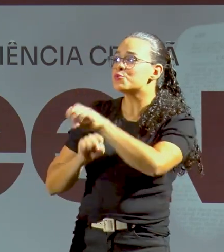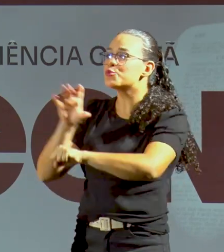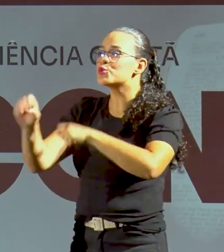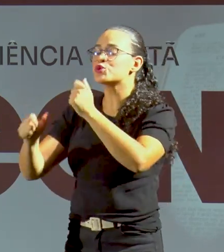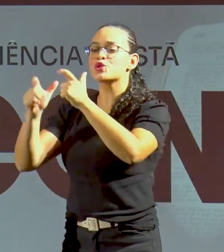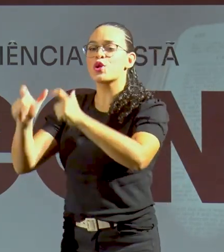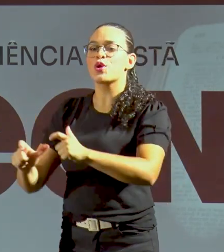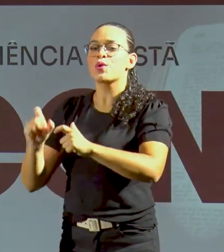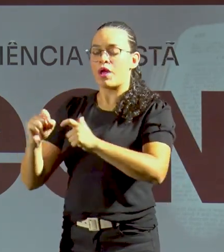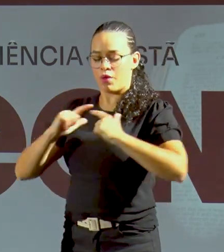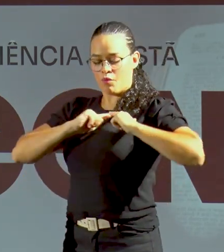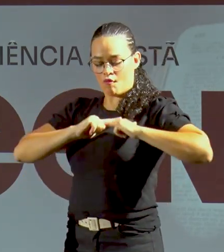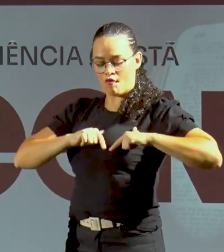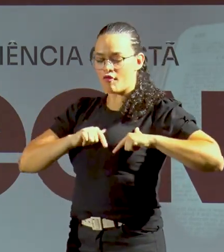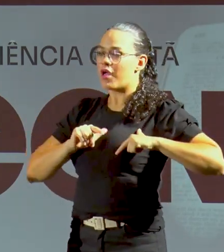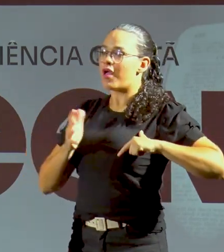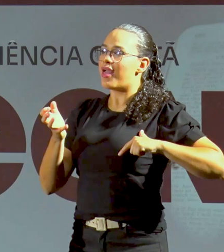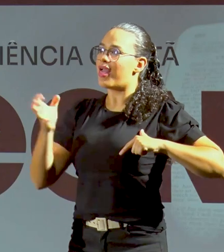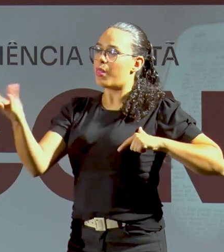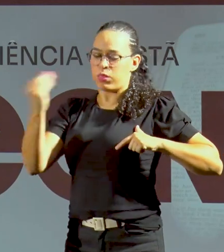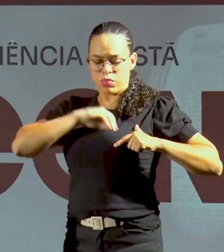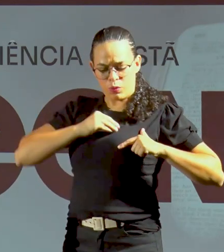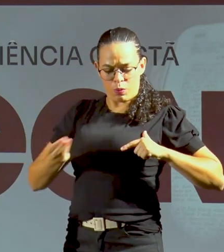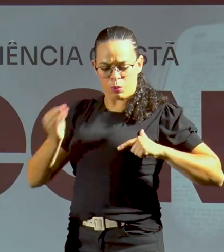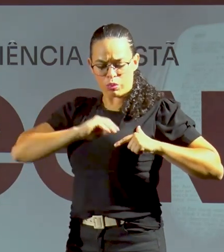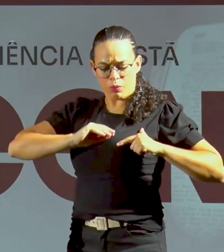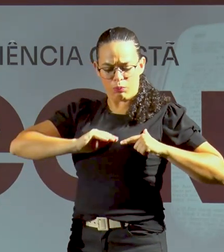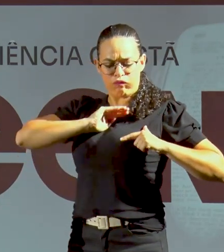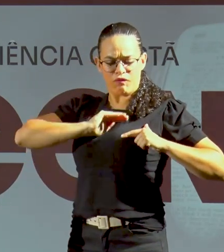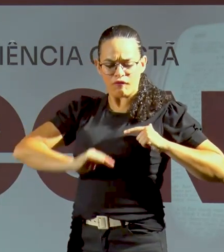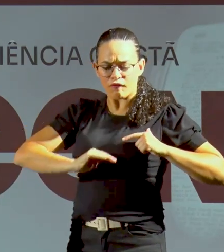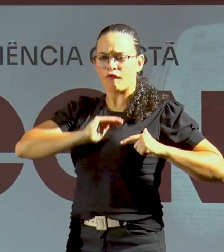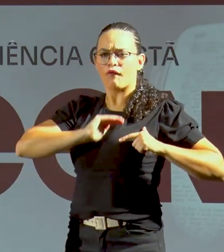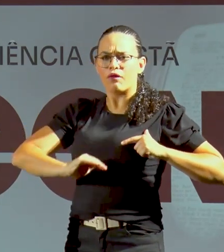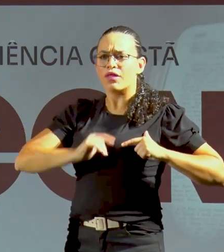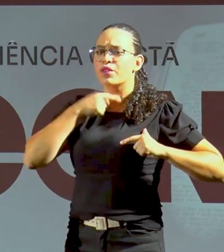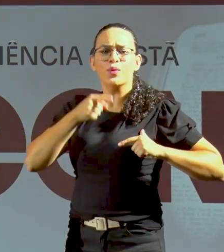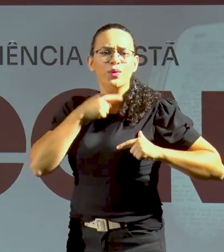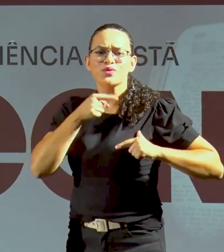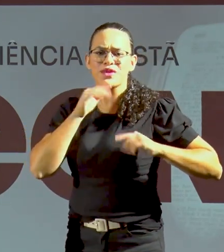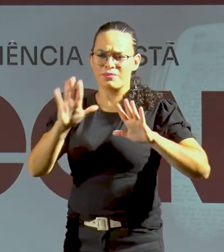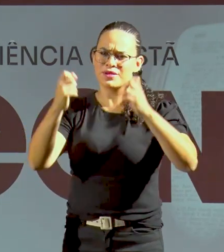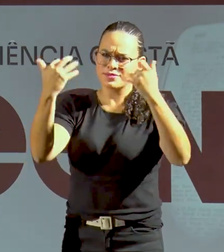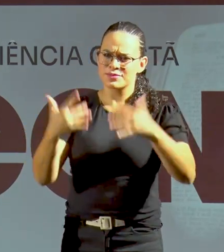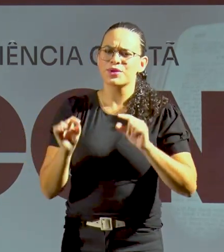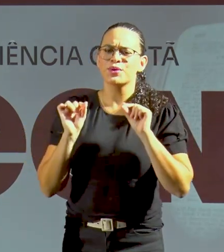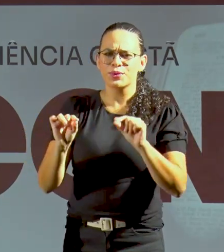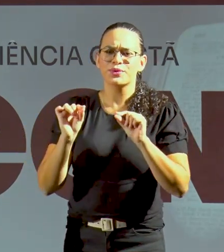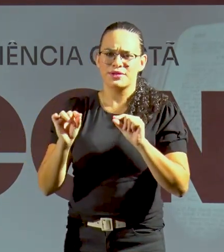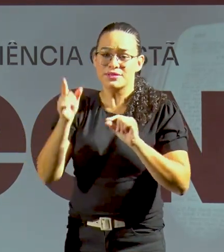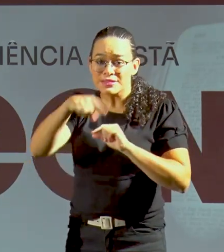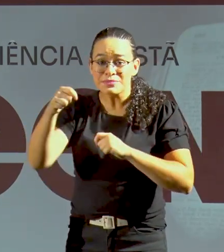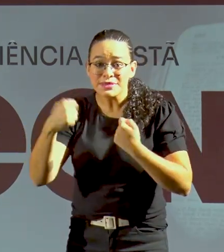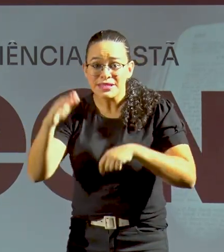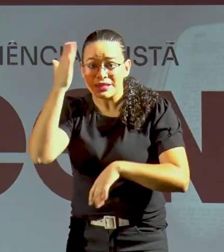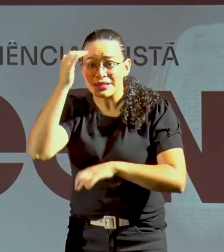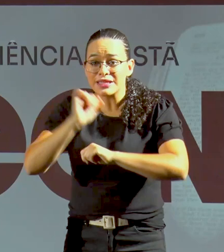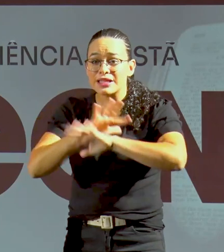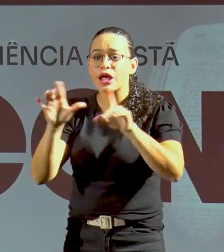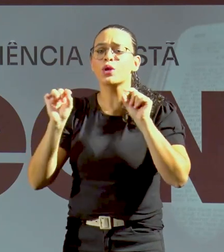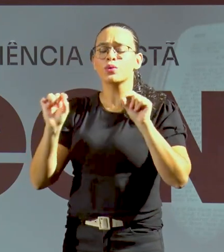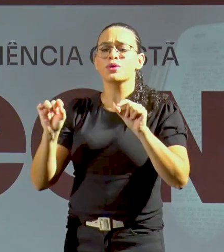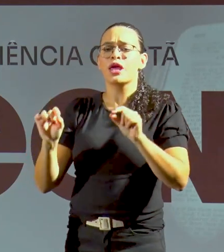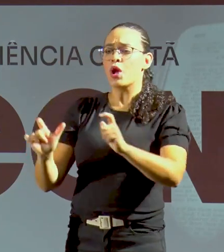vazio que tem no seu coração saciar as suas carências mas deixa eu dizer para você uma coisa você precisa entender isso que